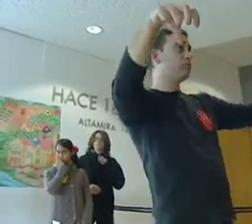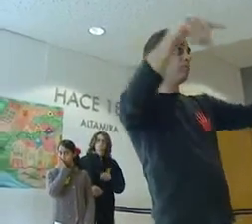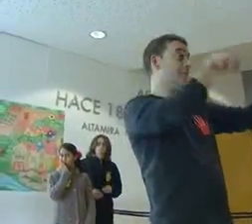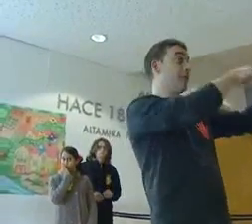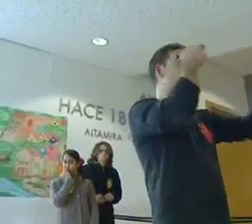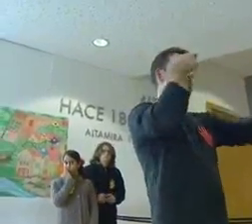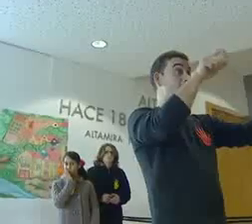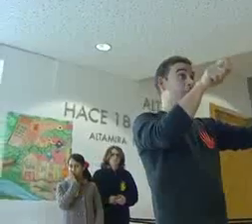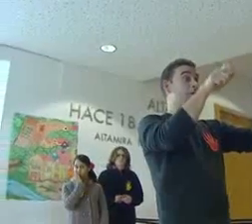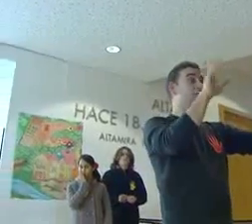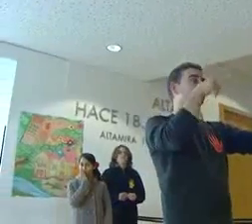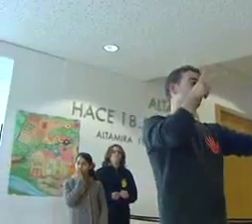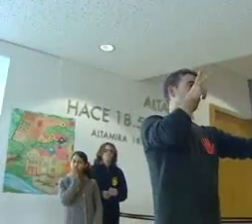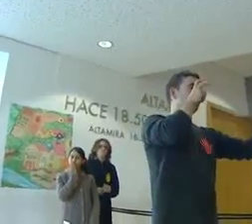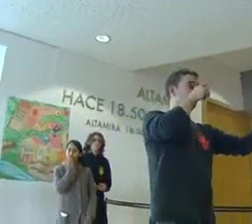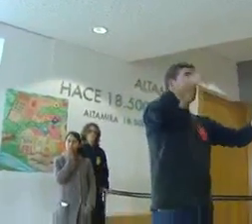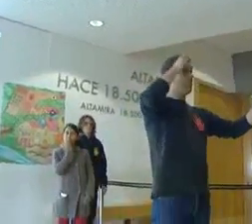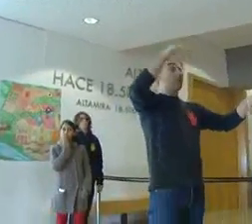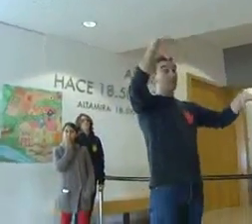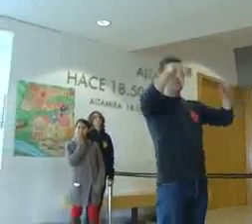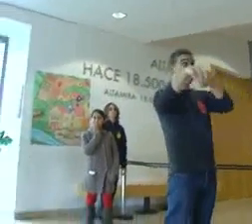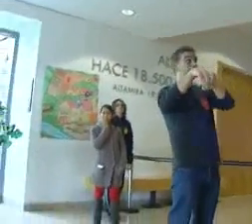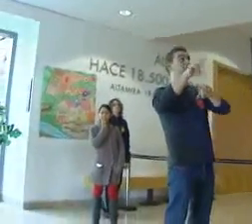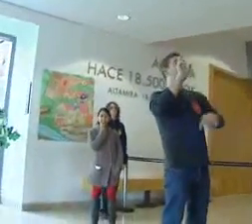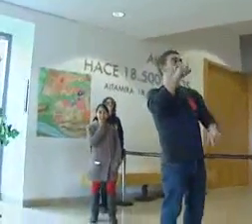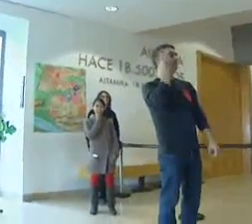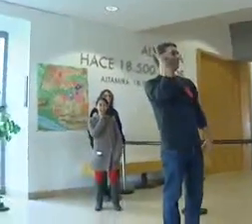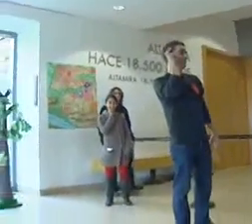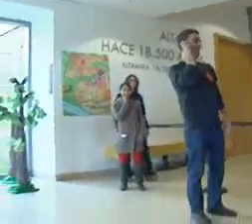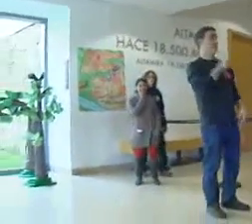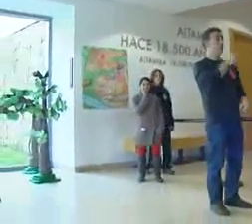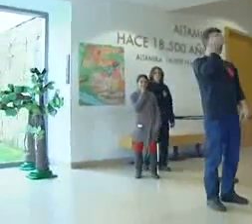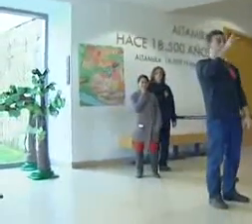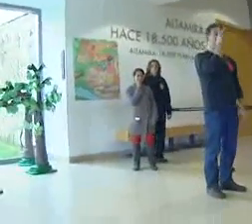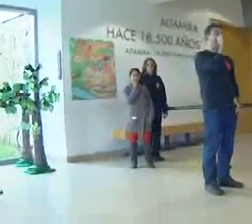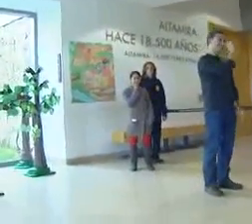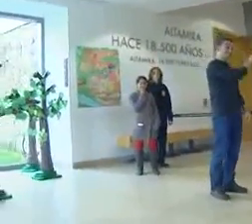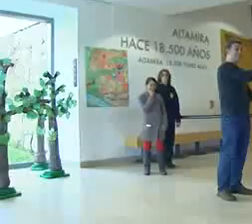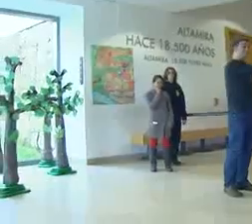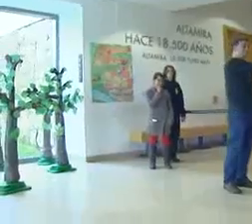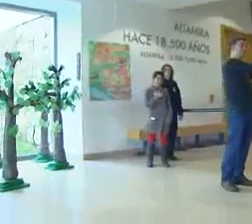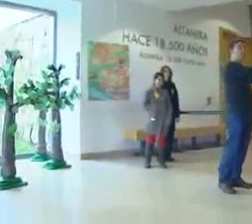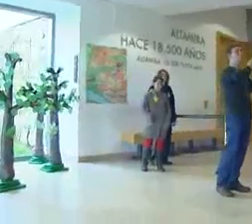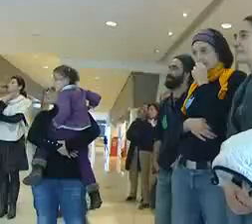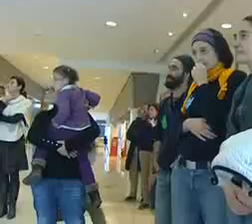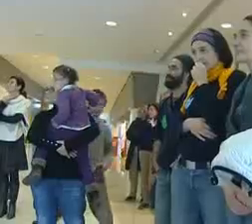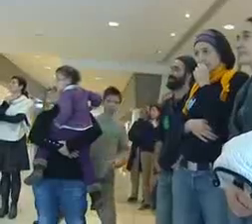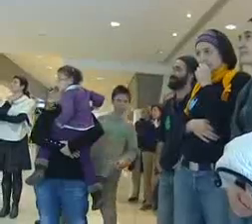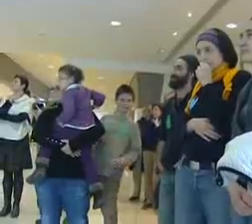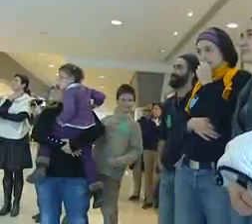Hace 25.000 años, en el periodo gravetiense, ya quedaron plasmadas manos en las cavernas. No sabemos qué mensaje querían transmitir, a diferencia del